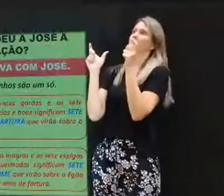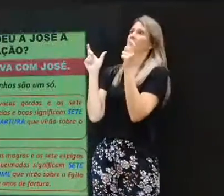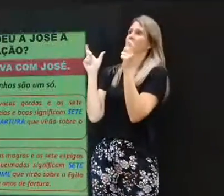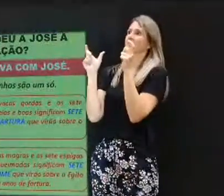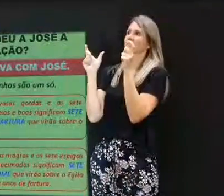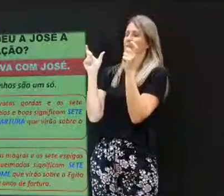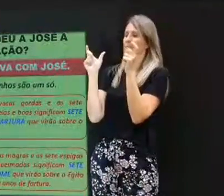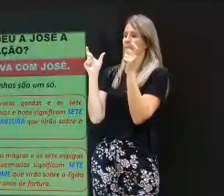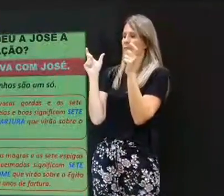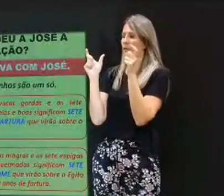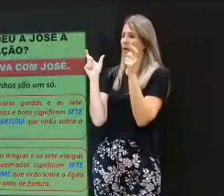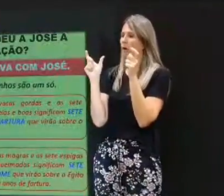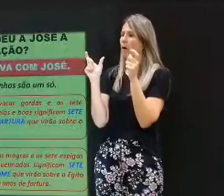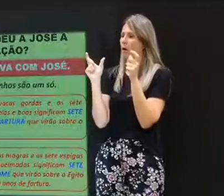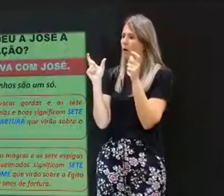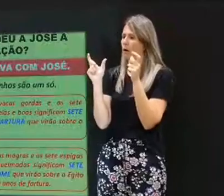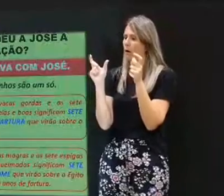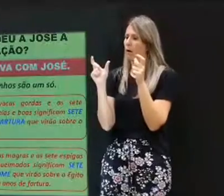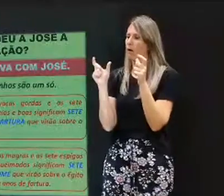Aí o rei ficou muito surpreso.